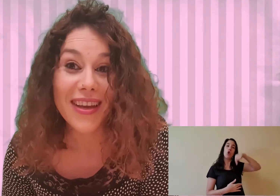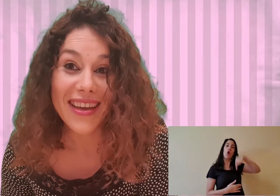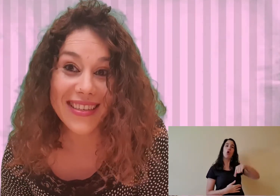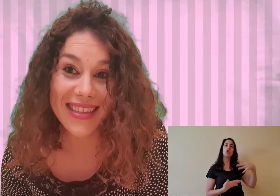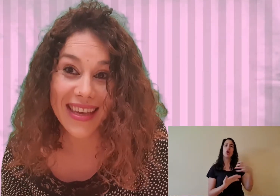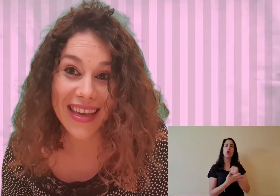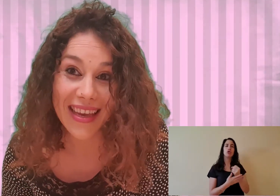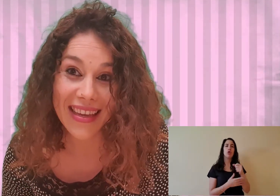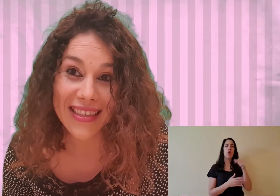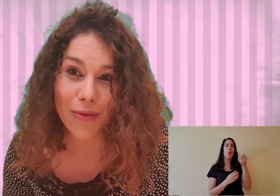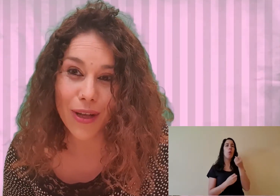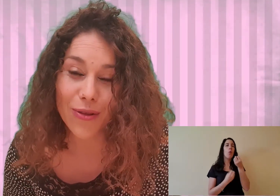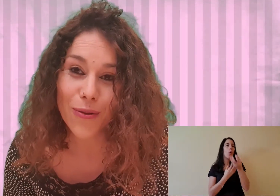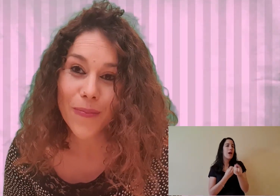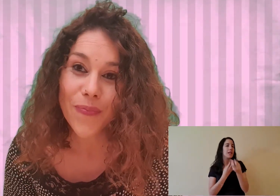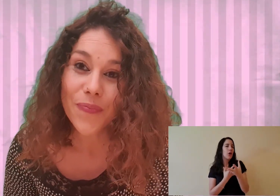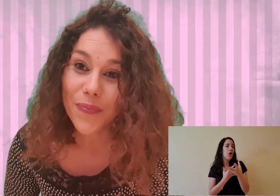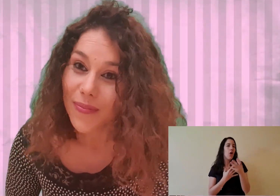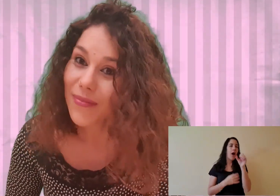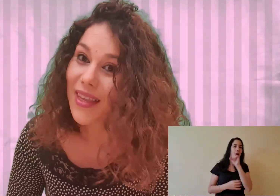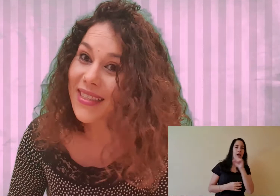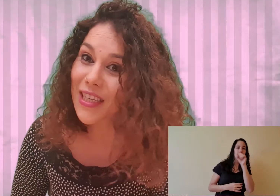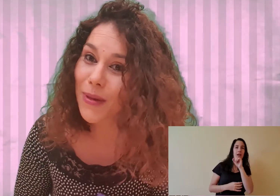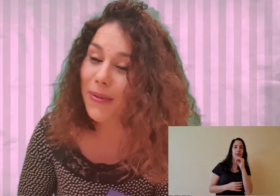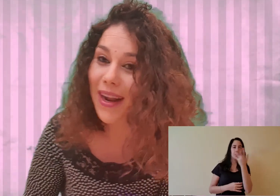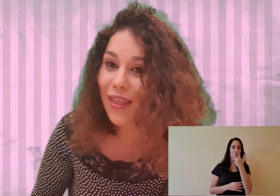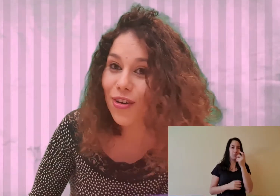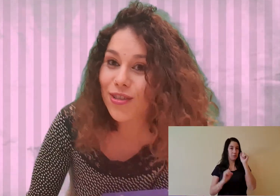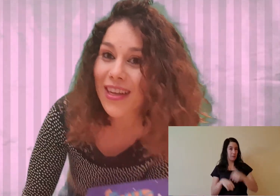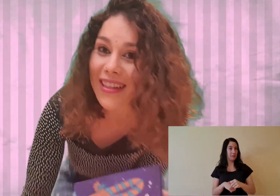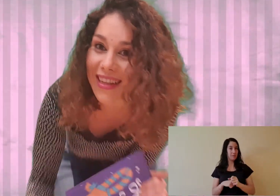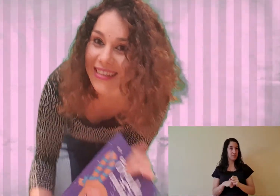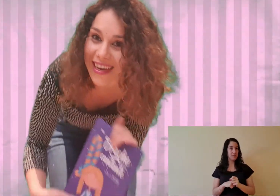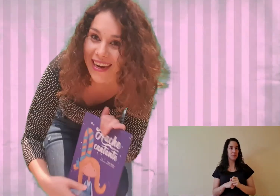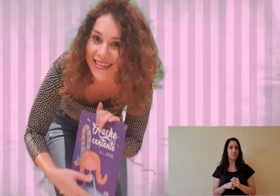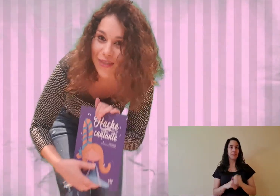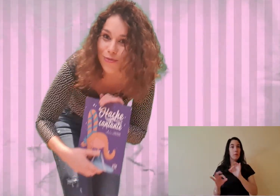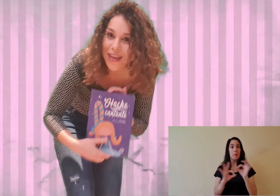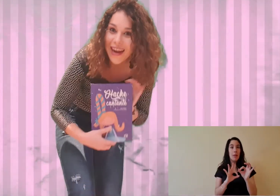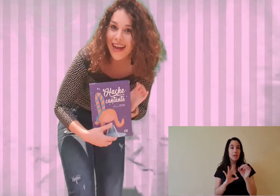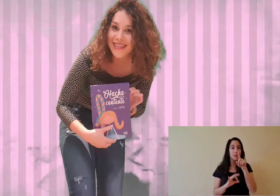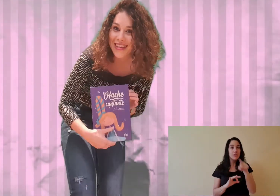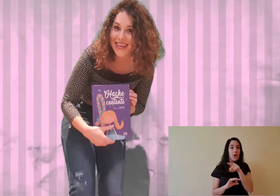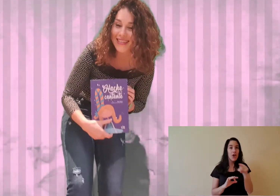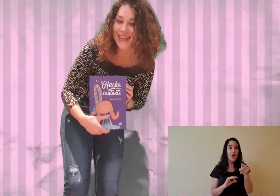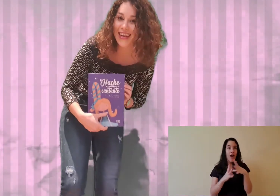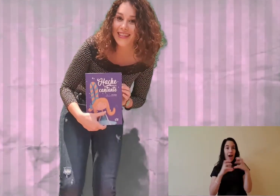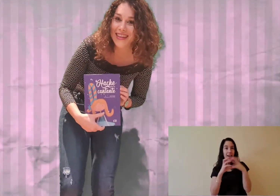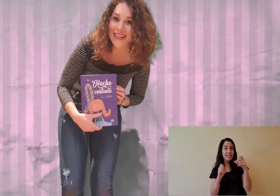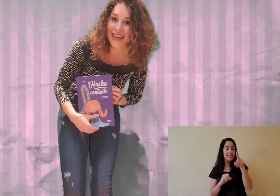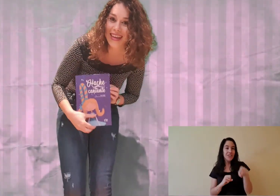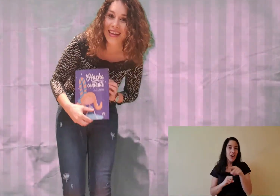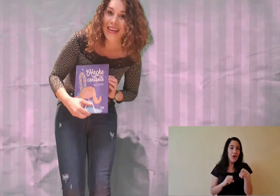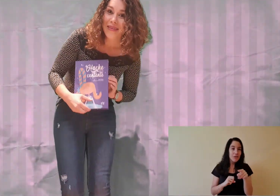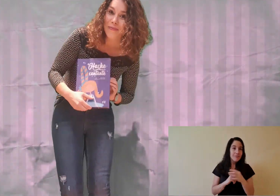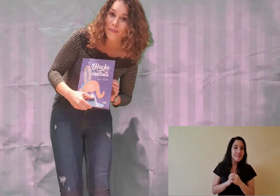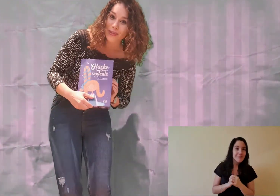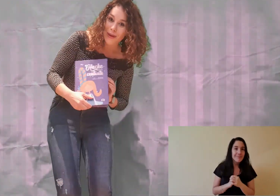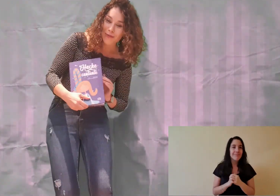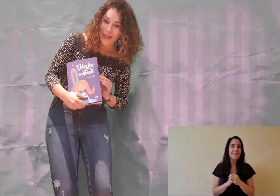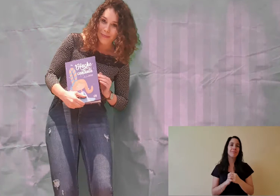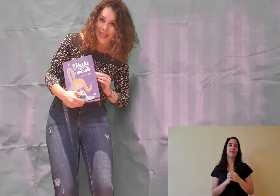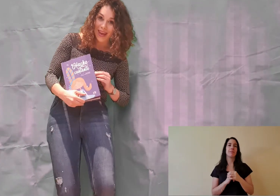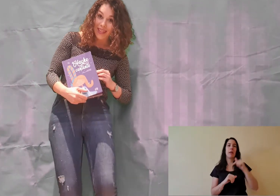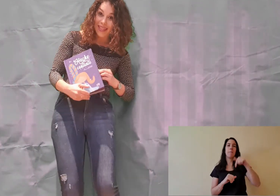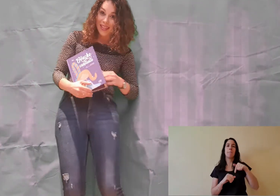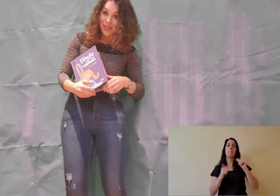cantando este cuento. ¿Estáis preparados? ¿Tenéis ganas de escuchar H quiere ser cantante? Pues